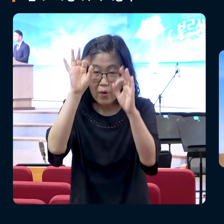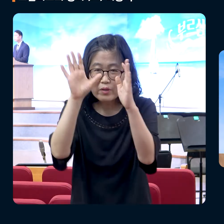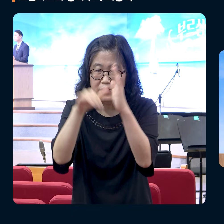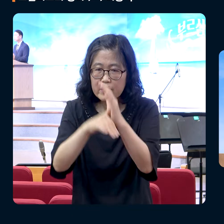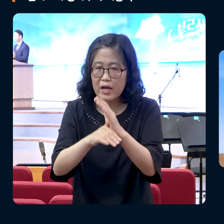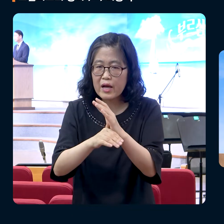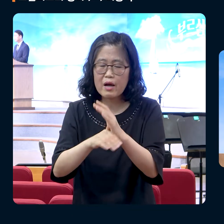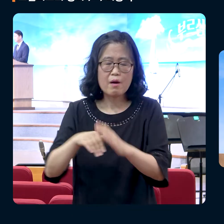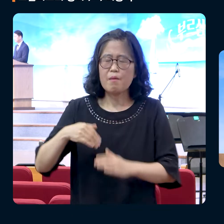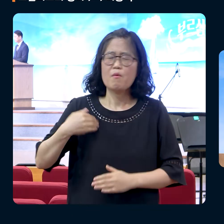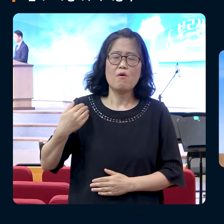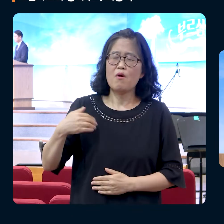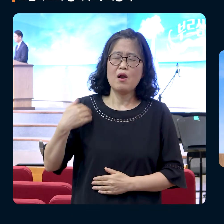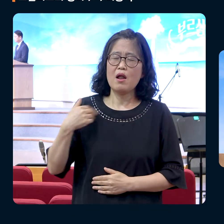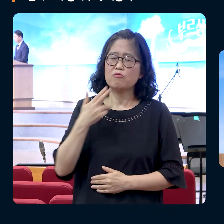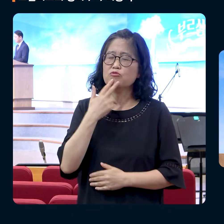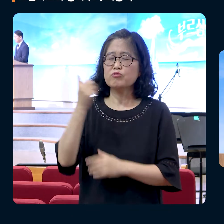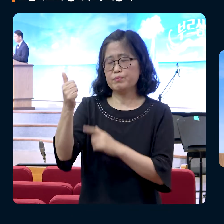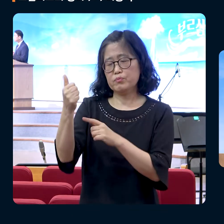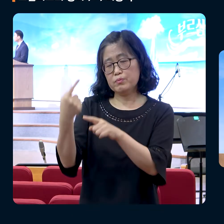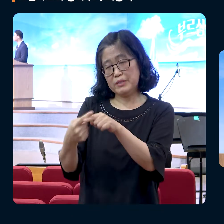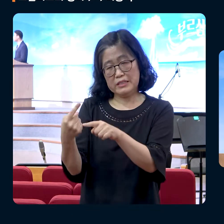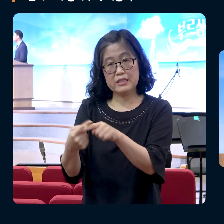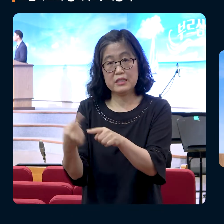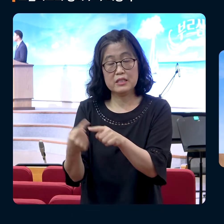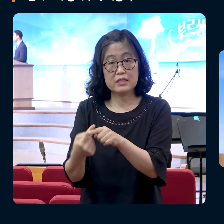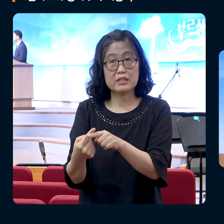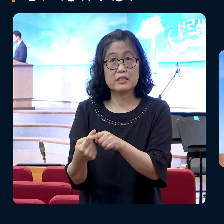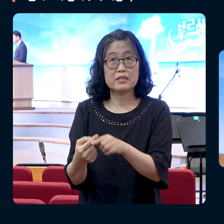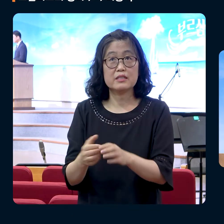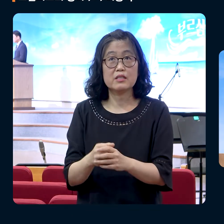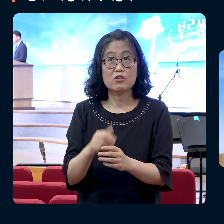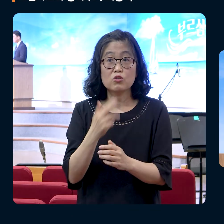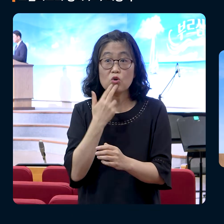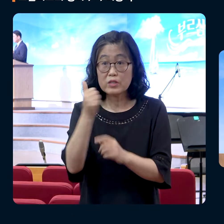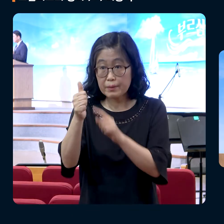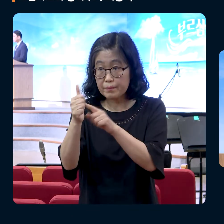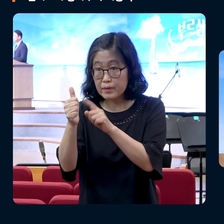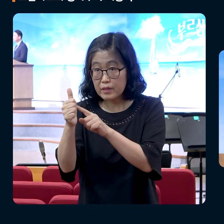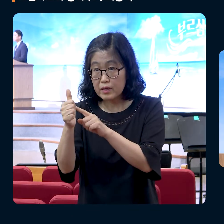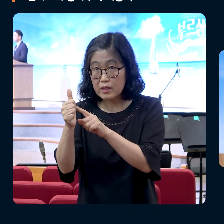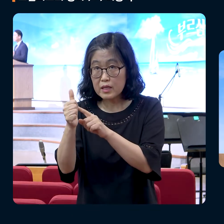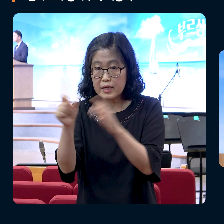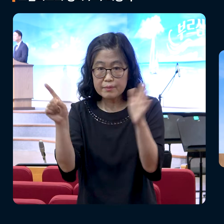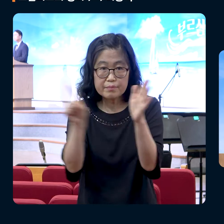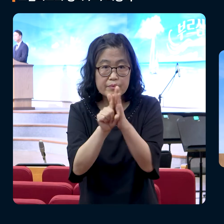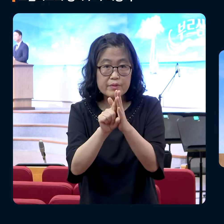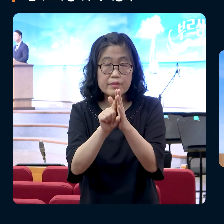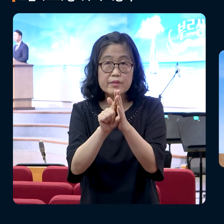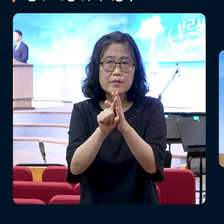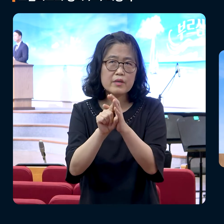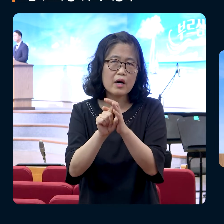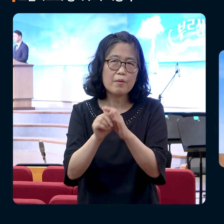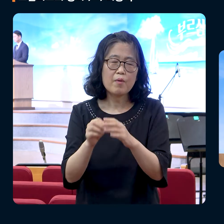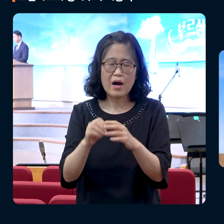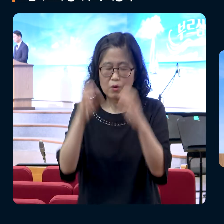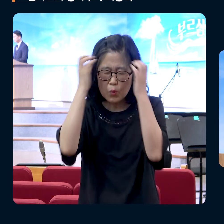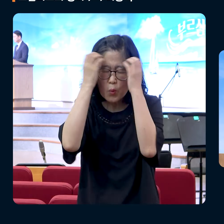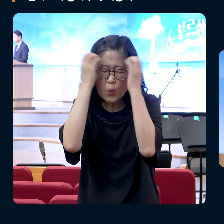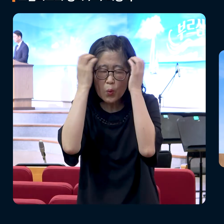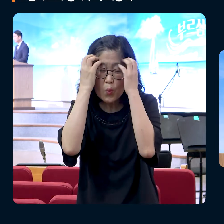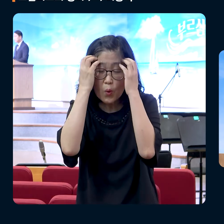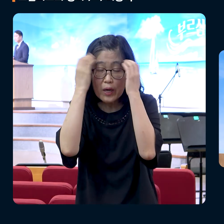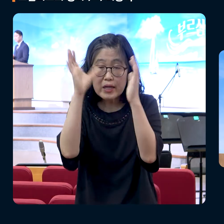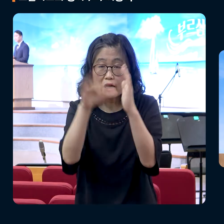그것은 요셉도 마찬가지입니다. 그런 상황 가운데 요셉은 이 시간들을 어떻게 버틸 수가